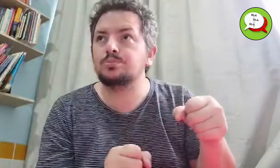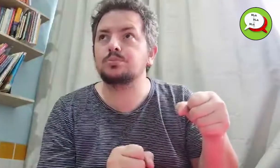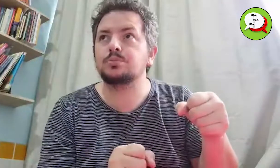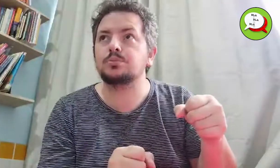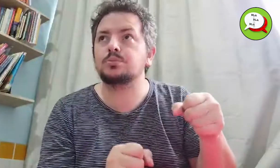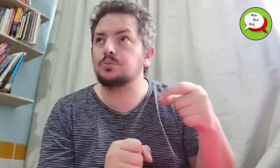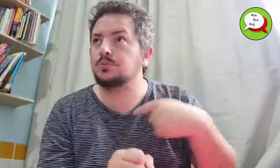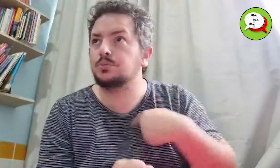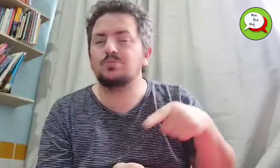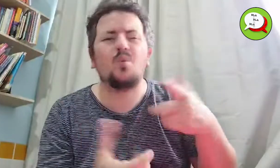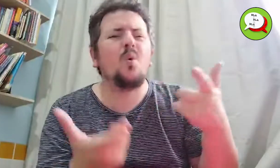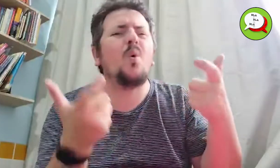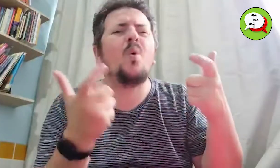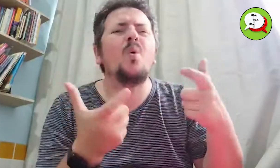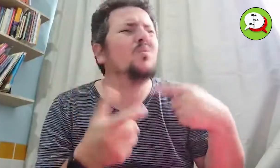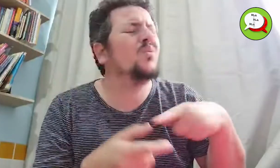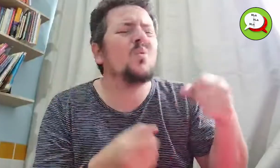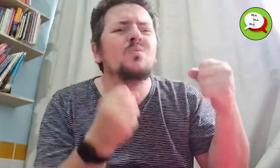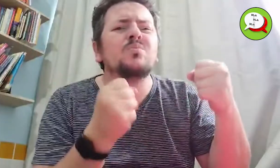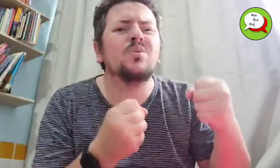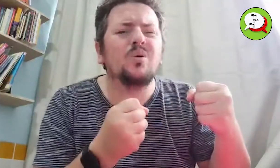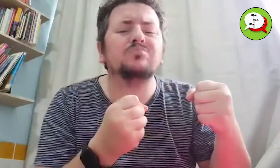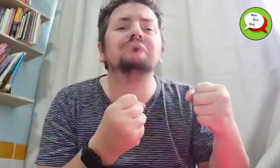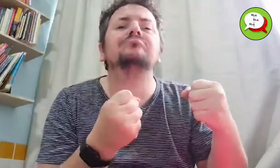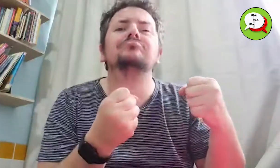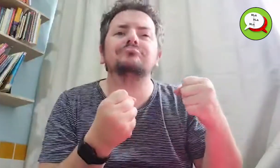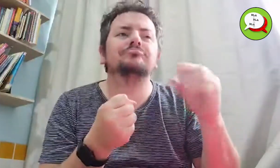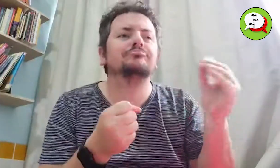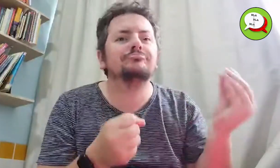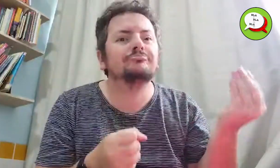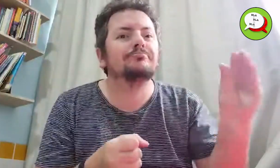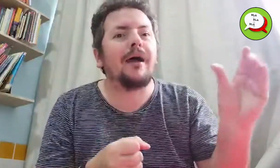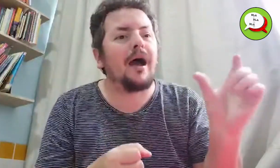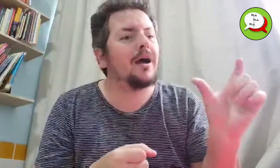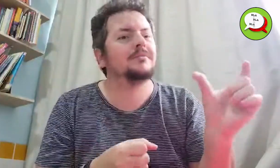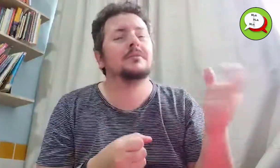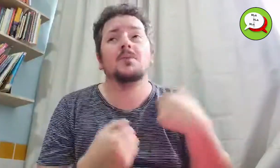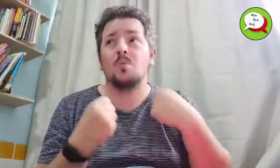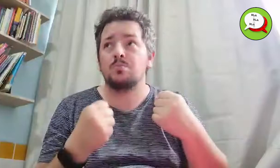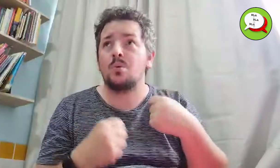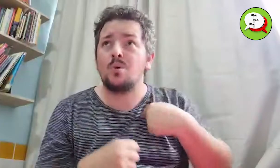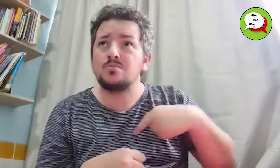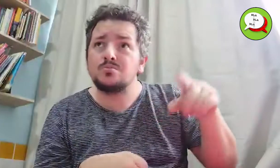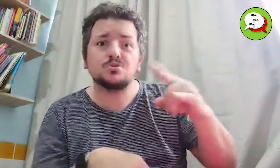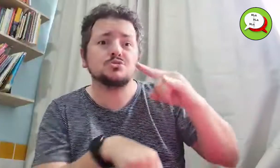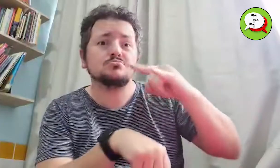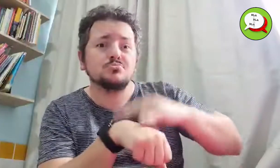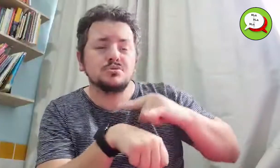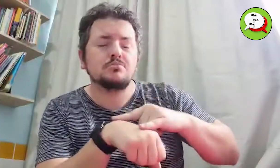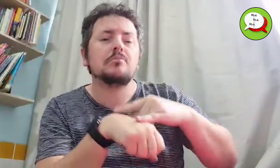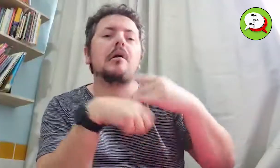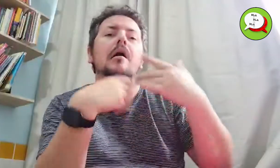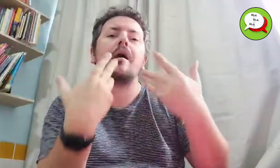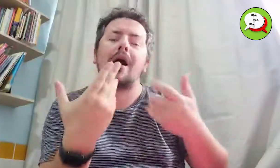trocada, por exemplo, eu vou, posso, então fica muito estranho, né? Então você